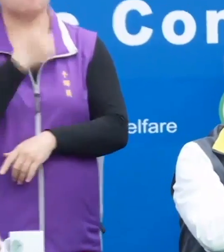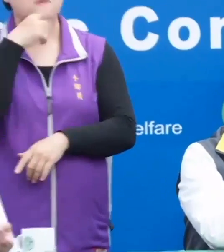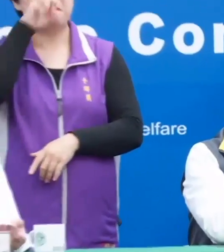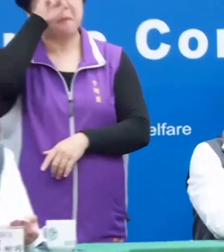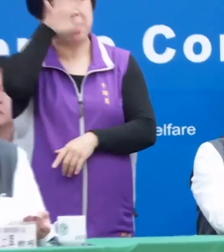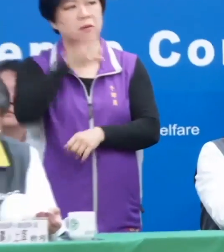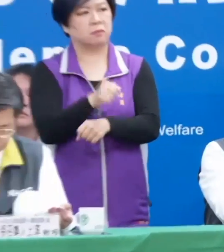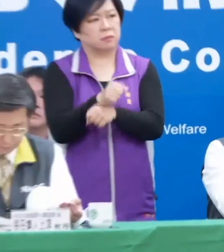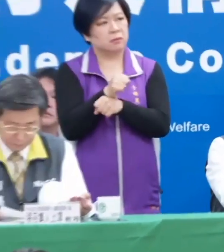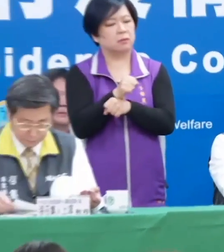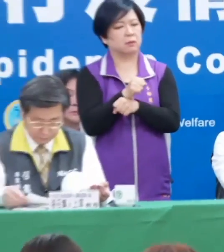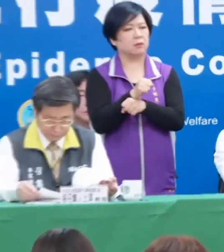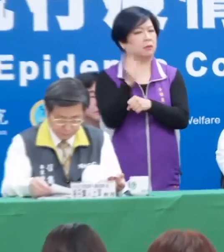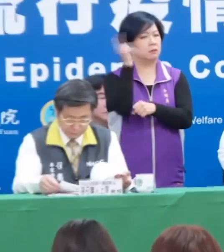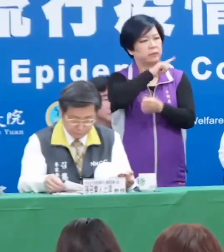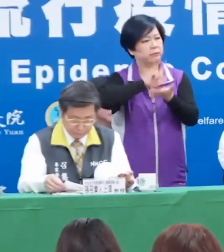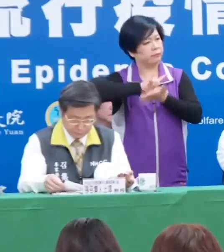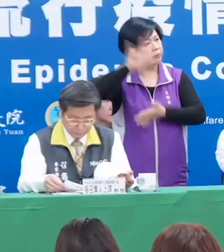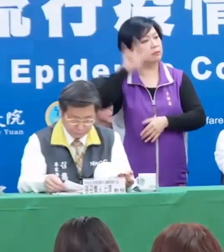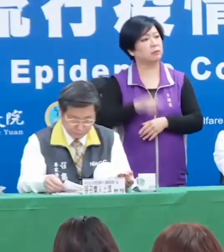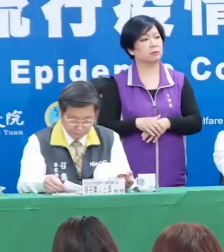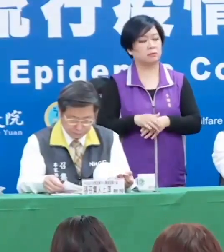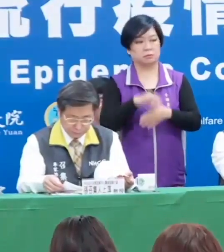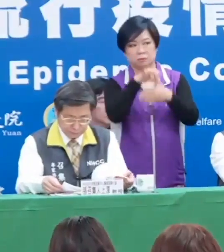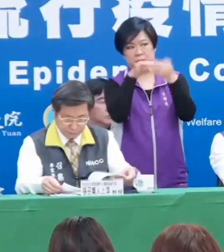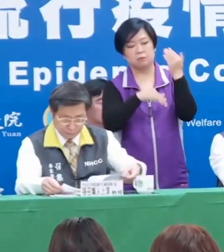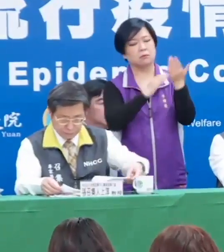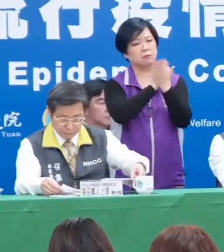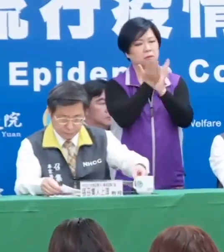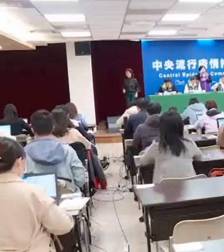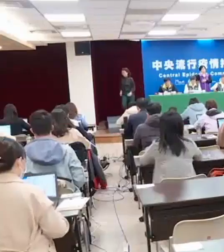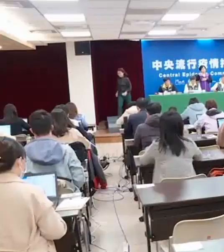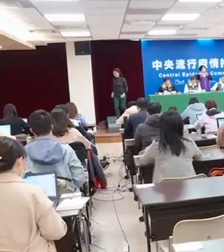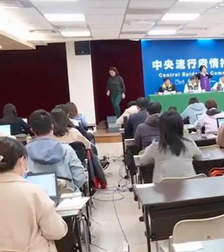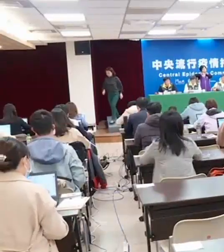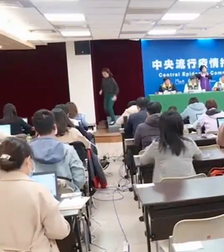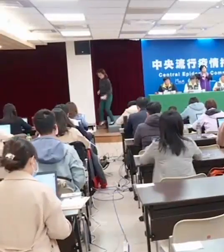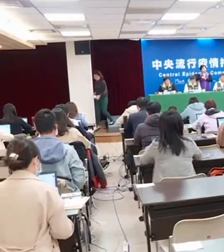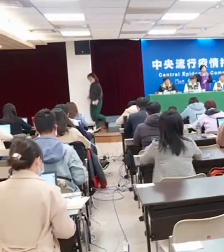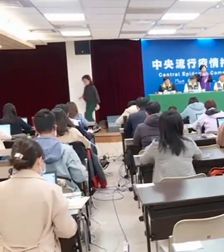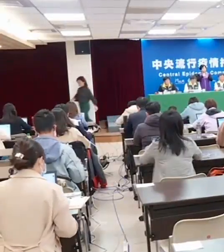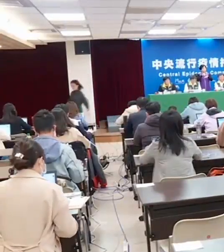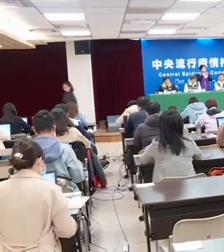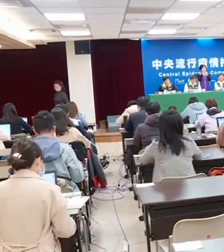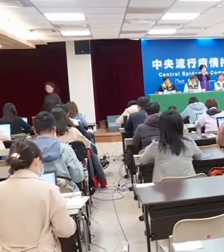检疫通知书不实、违反居家隔离、居家检疫的民众，